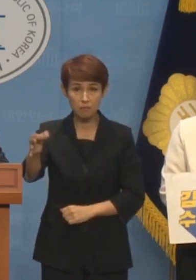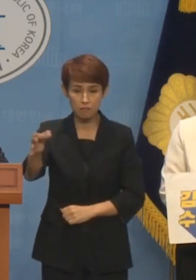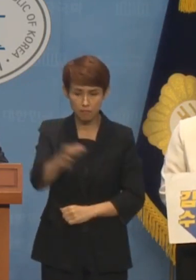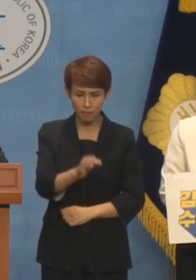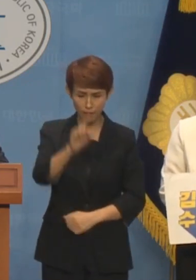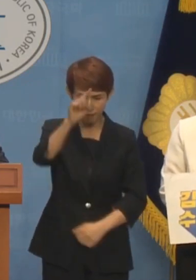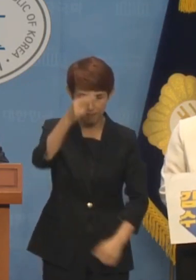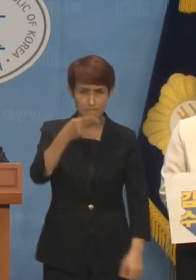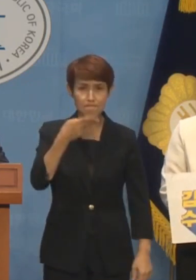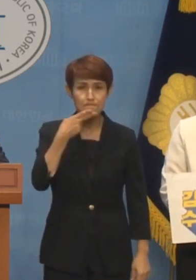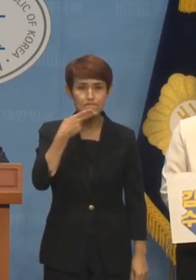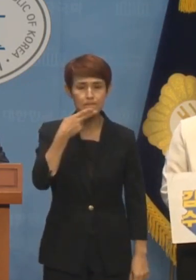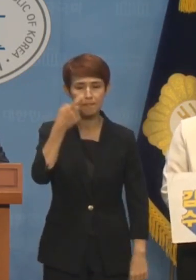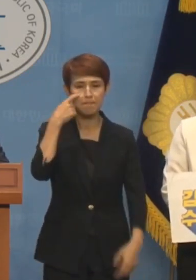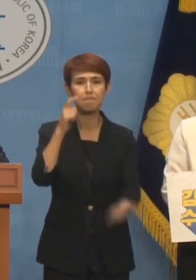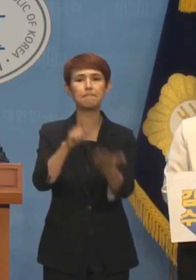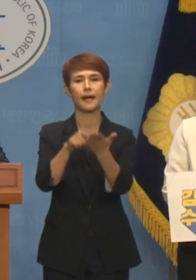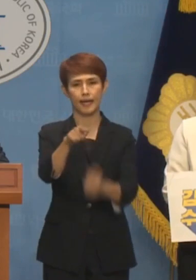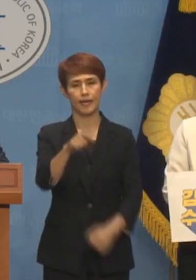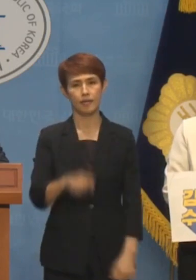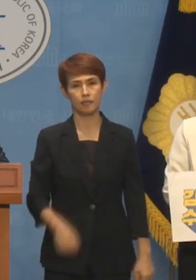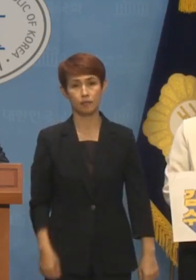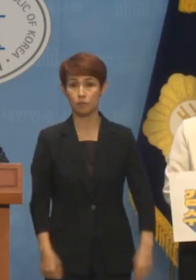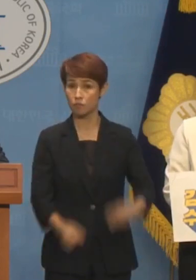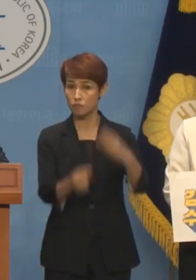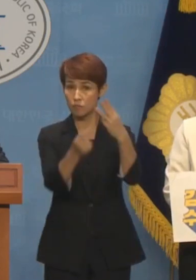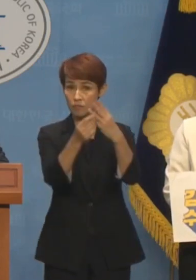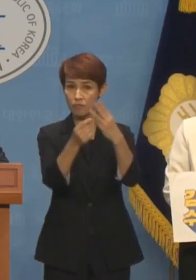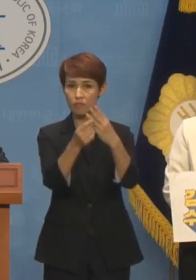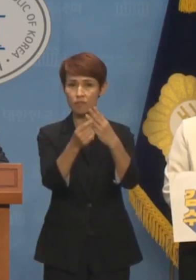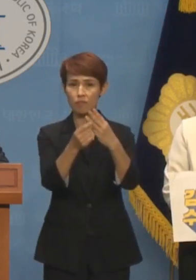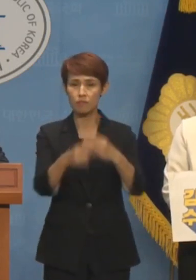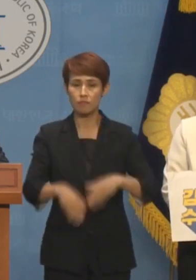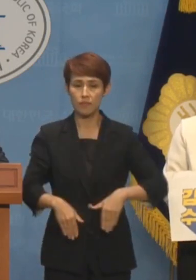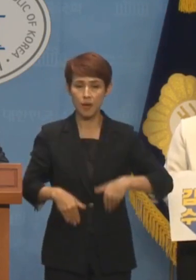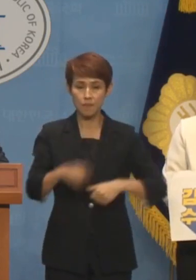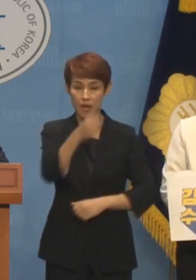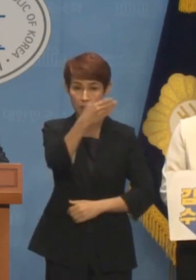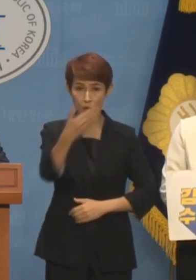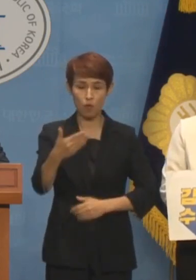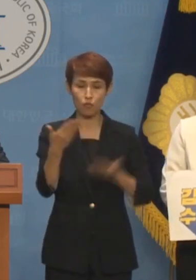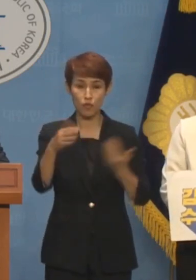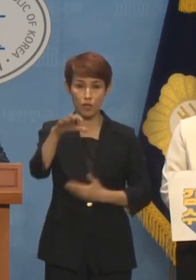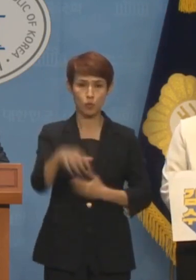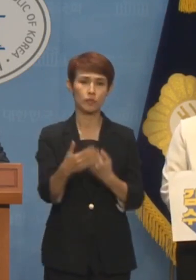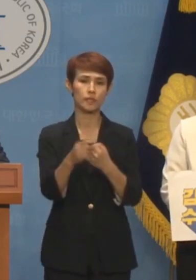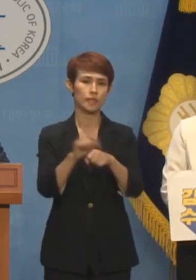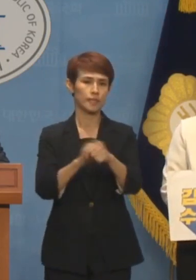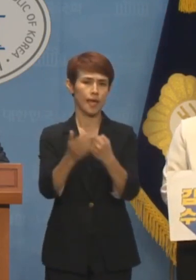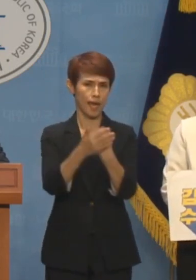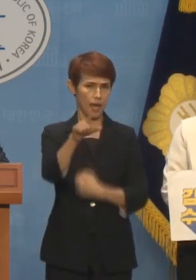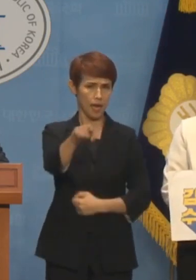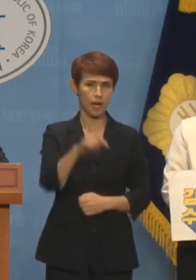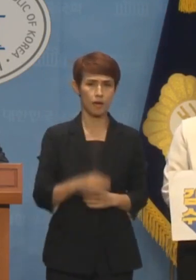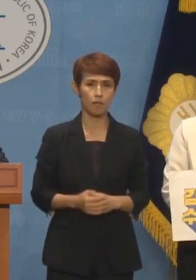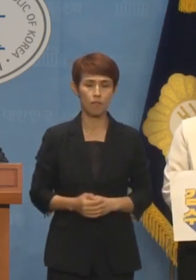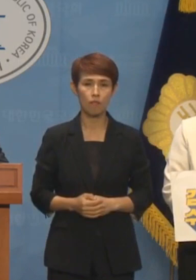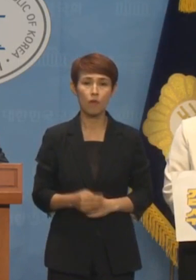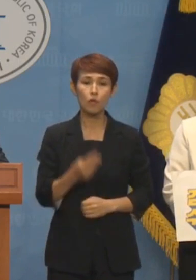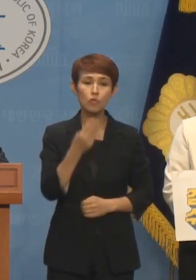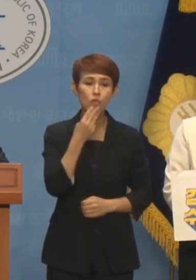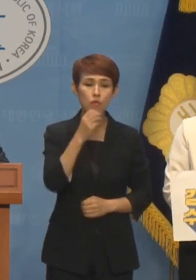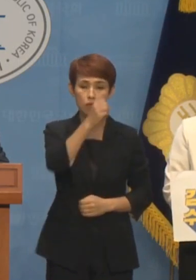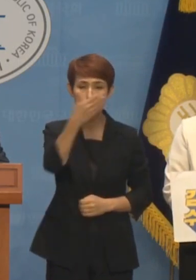않았던 비리 정황을 포착했습니다. 셋째, 남양평 휴게소 특혜 의혹입니다. 서울 양평 고속도로